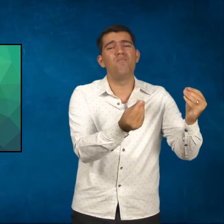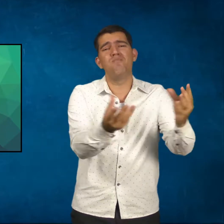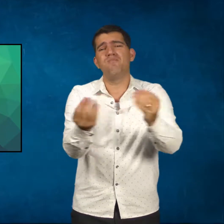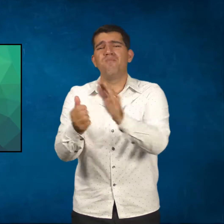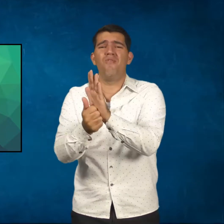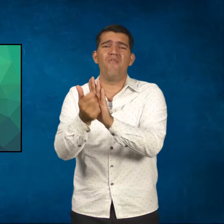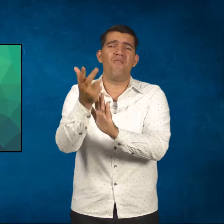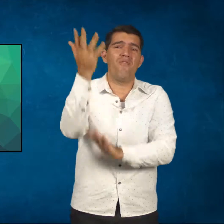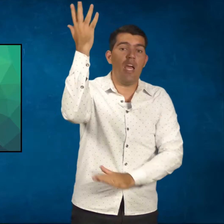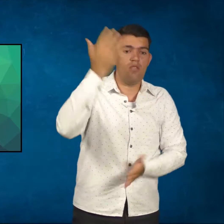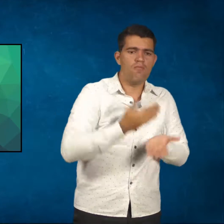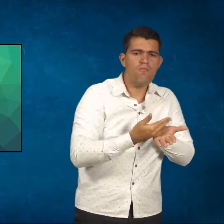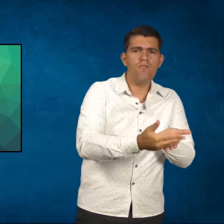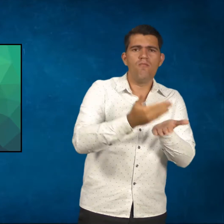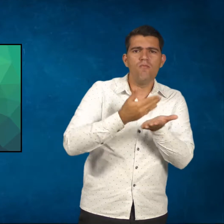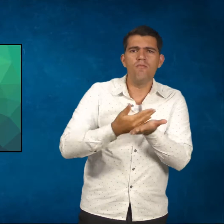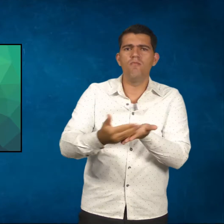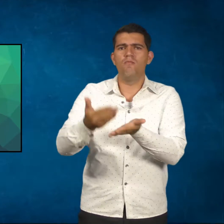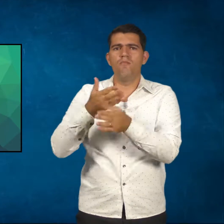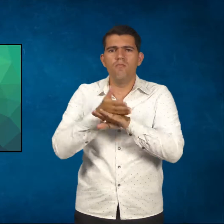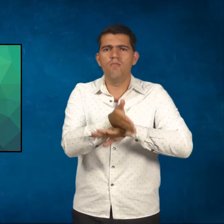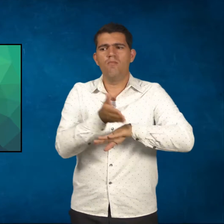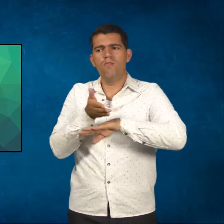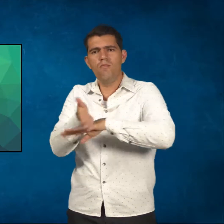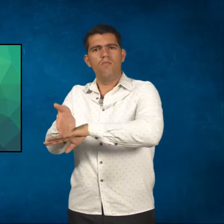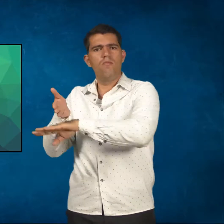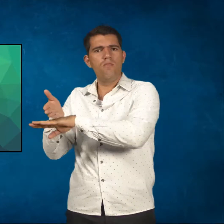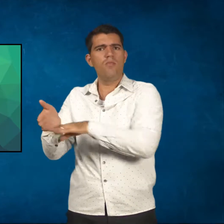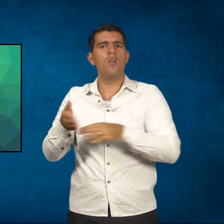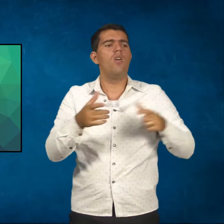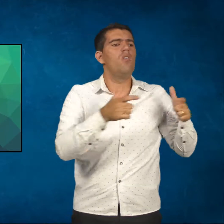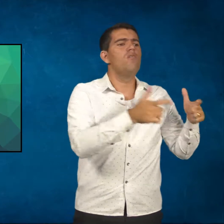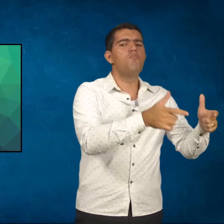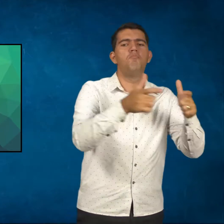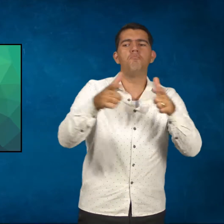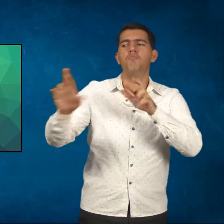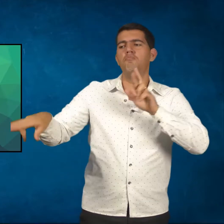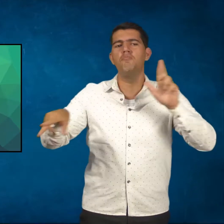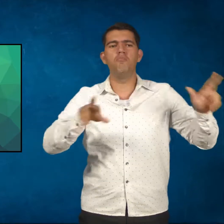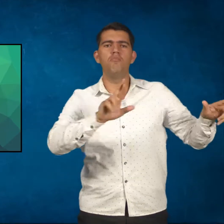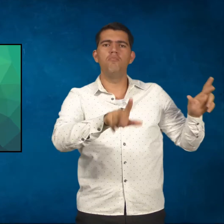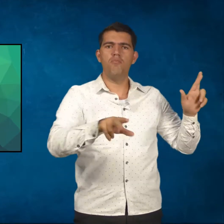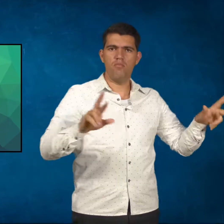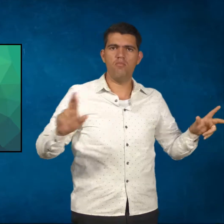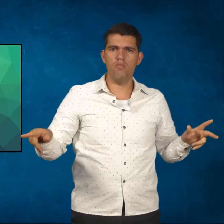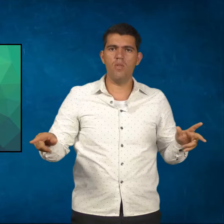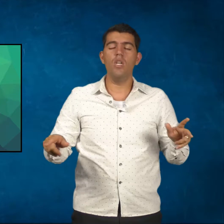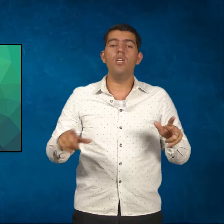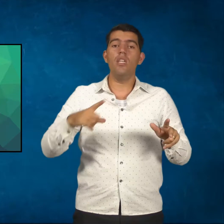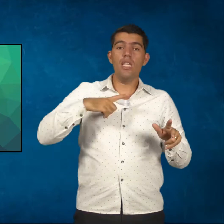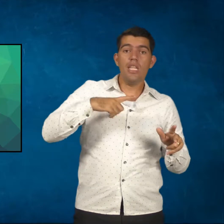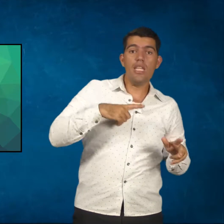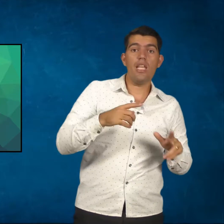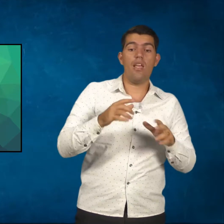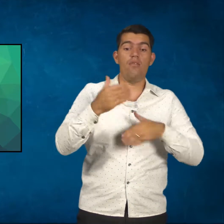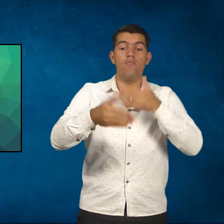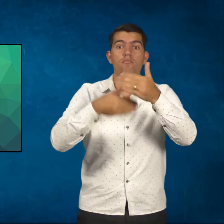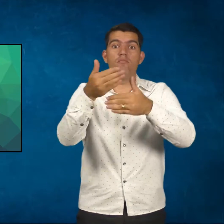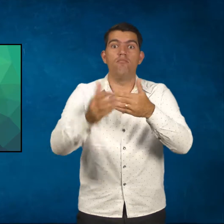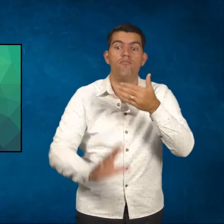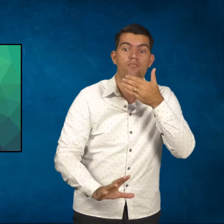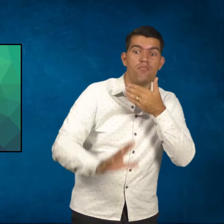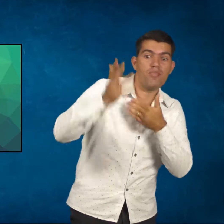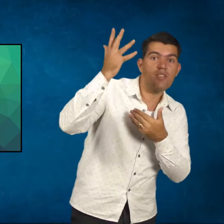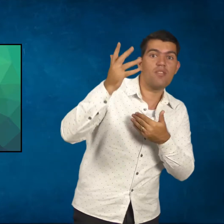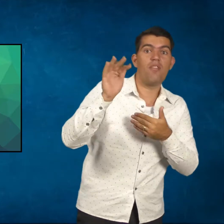variadas iniciativas de ordens diversas que acabaram culminando em grandes